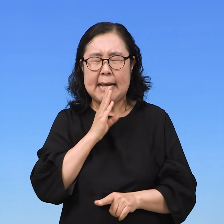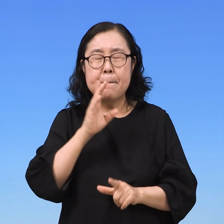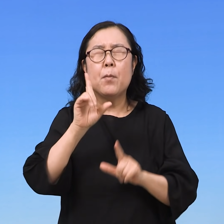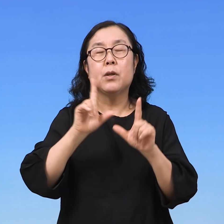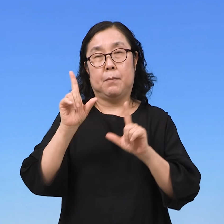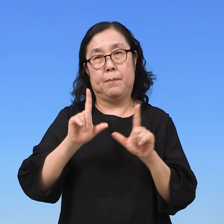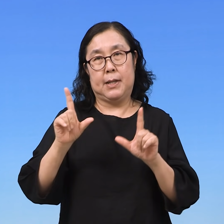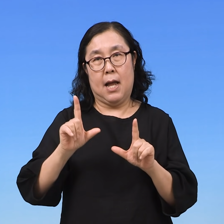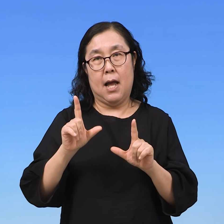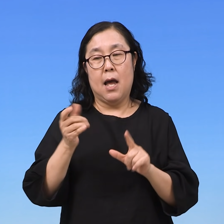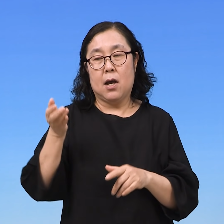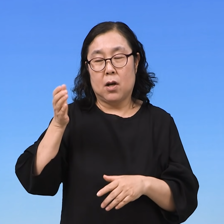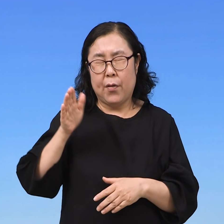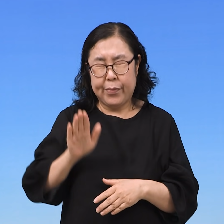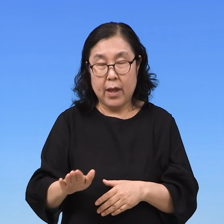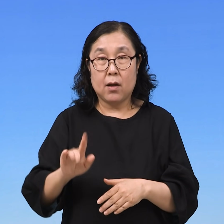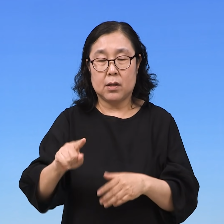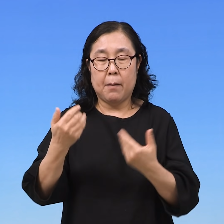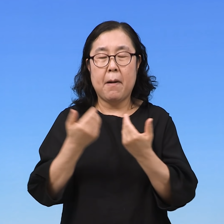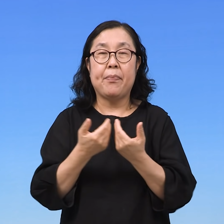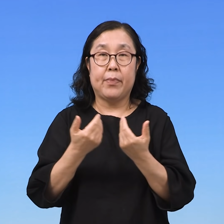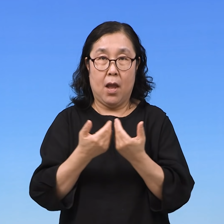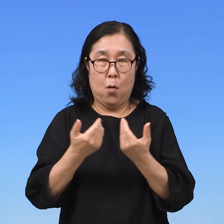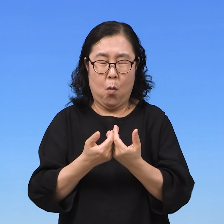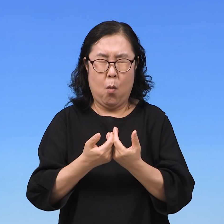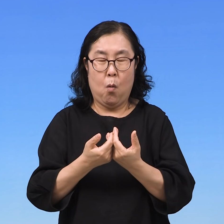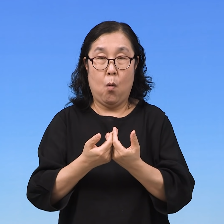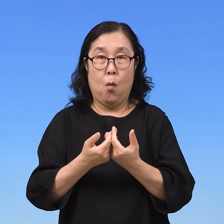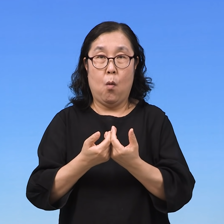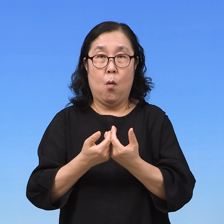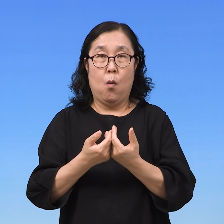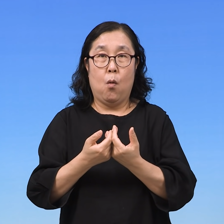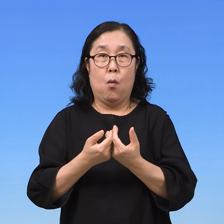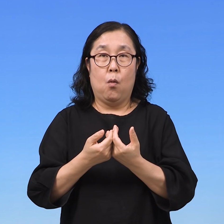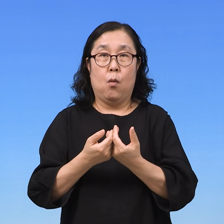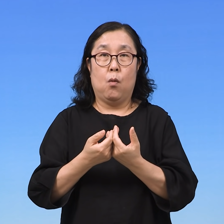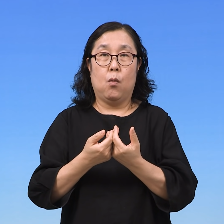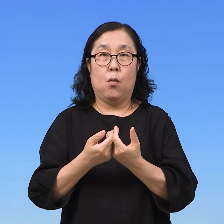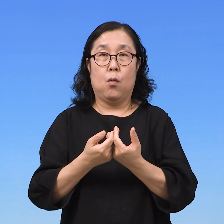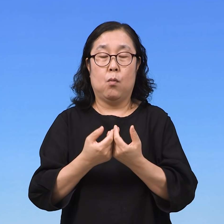겁니다. 여기에 반해가지고 지금 의도적으로